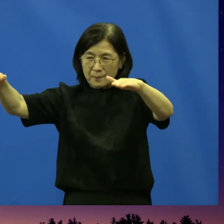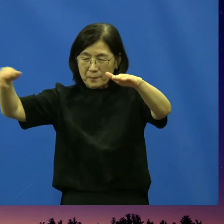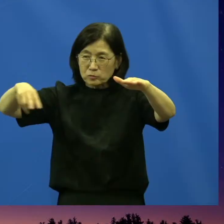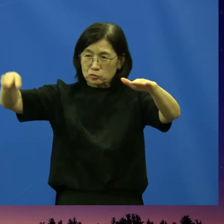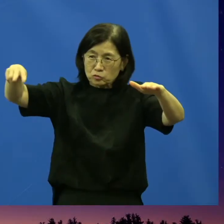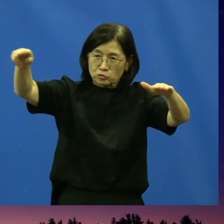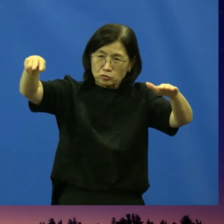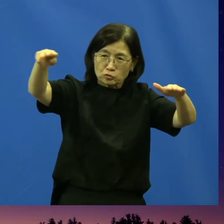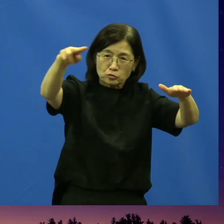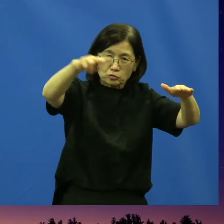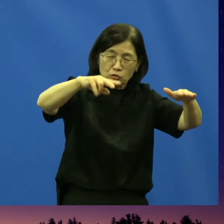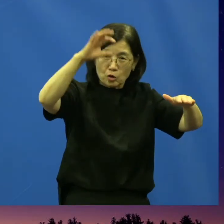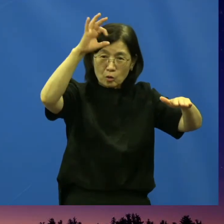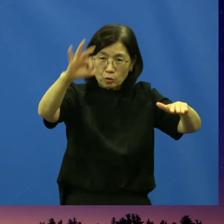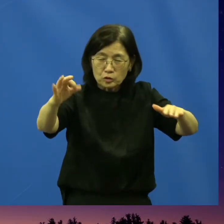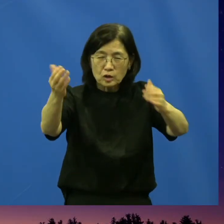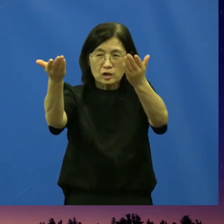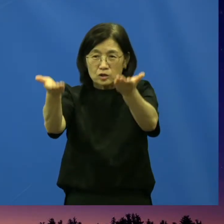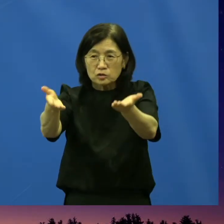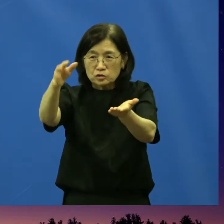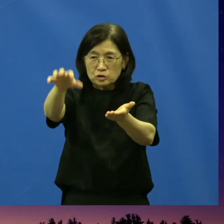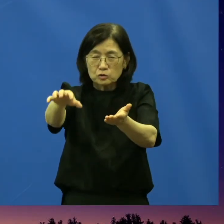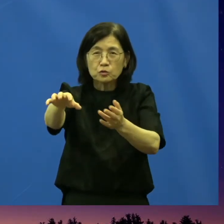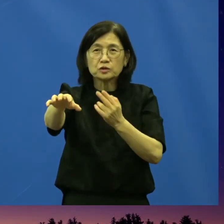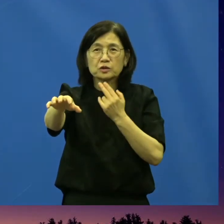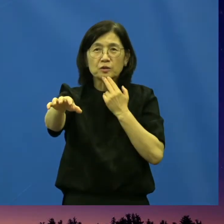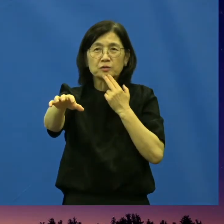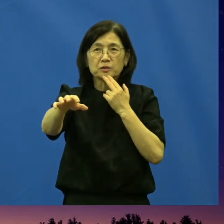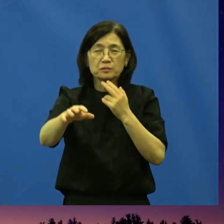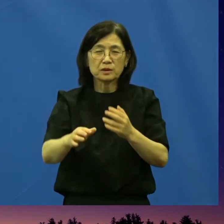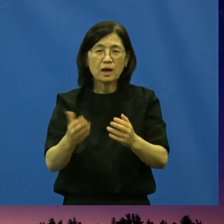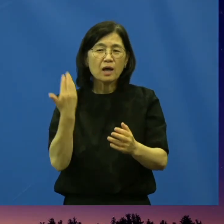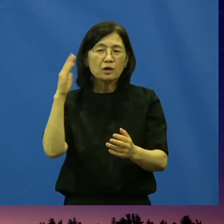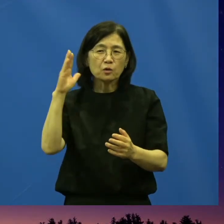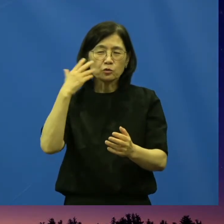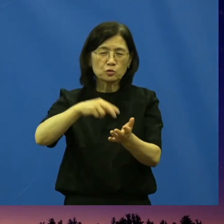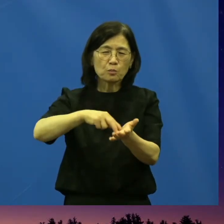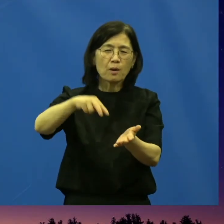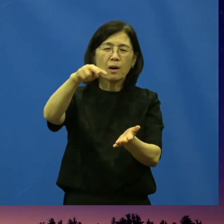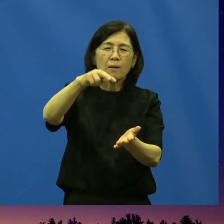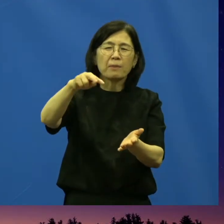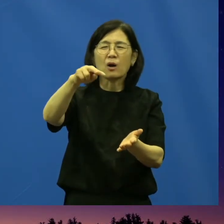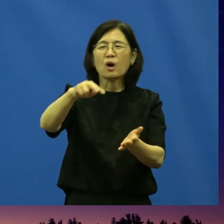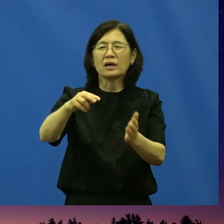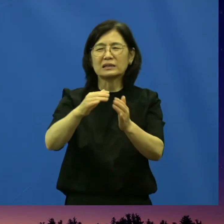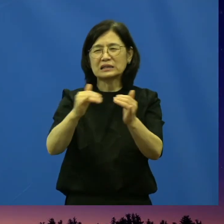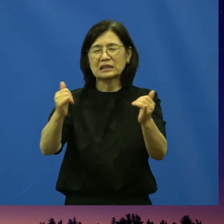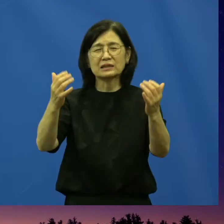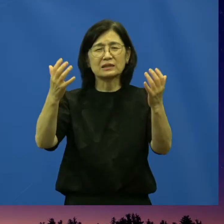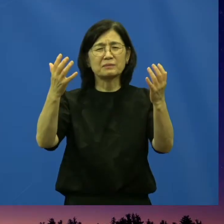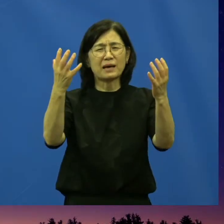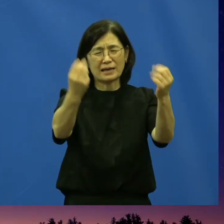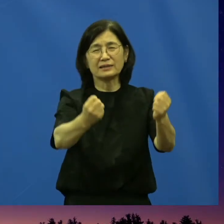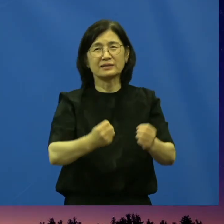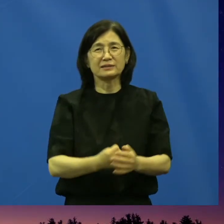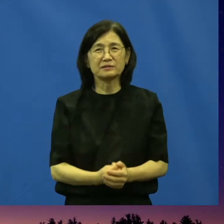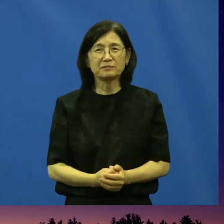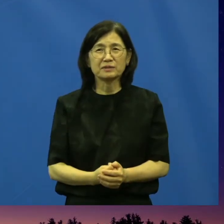교제도 안전함도 없는 거죠. 여러분 오늘날 방황하는 자들이 굉장히 많습니다. 방황 언제